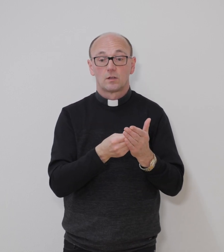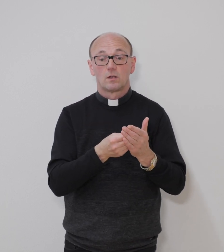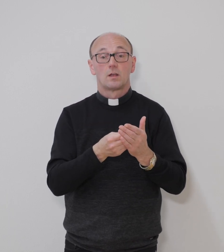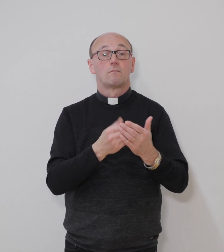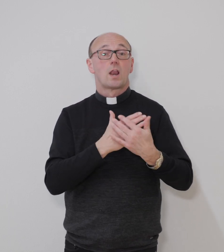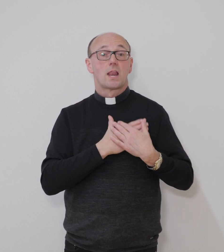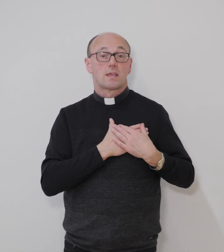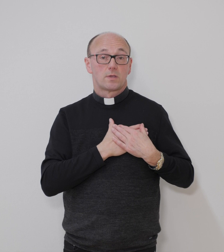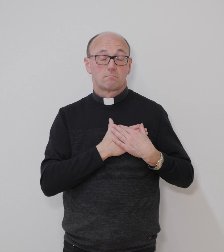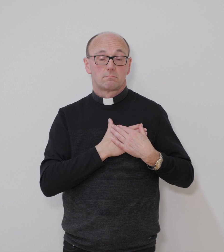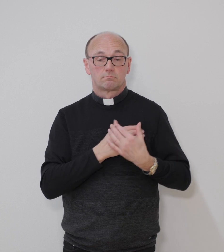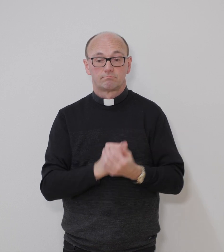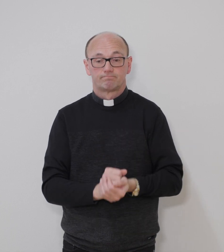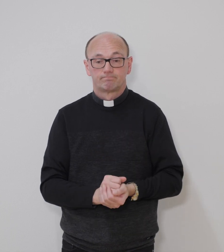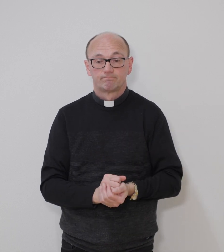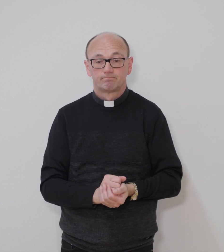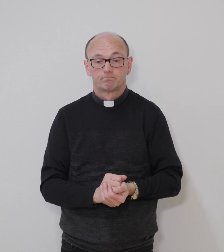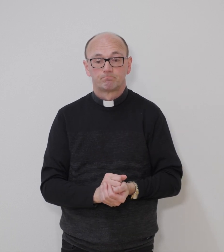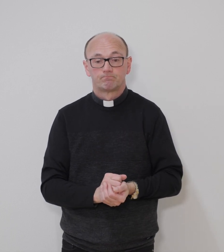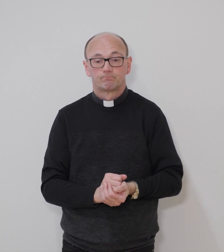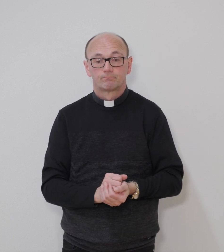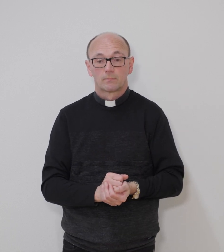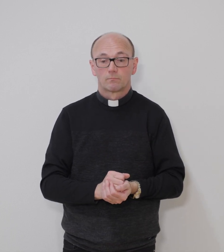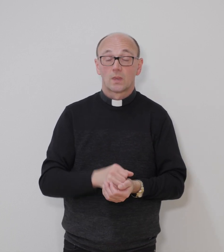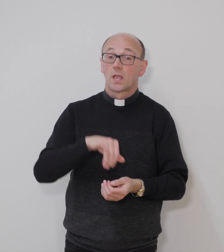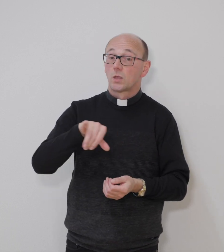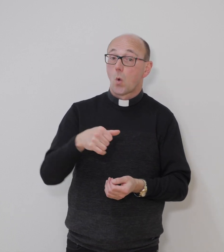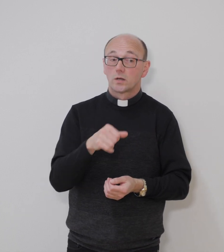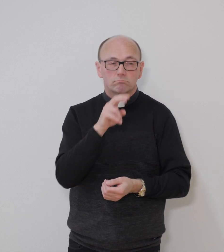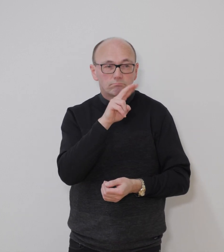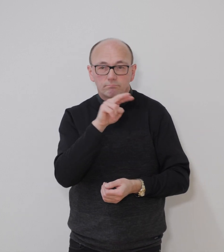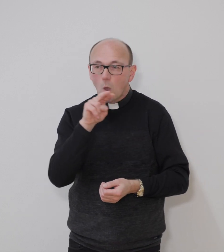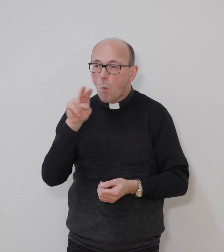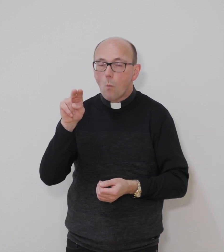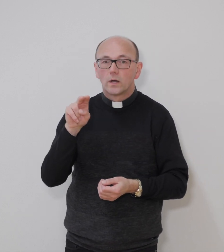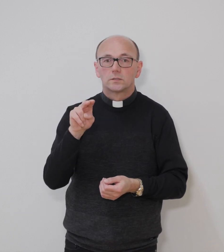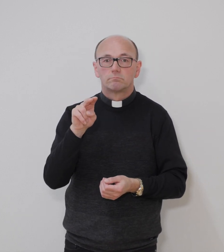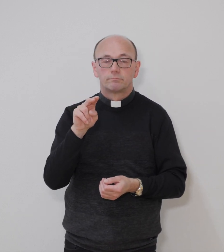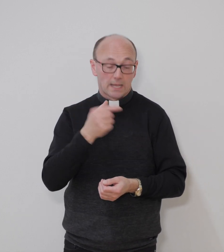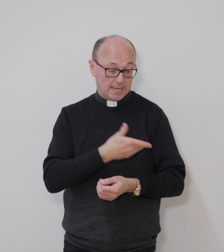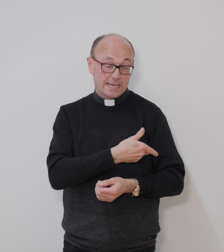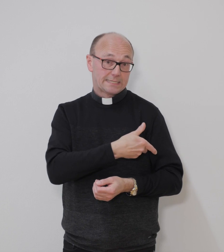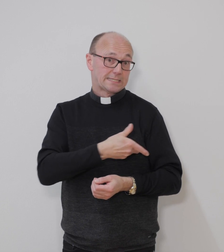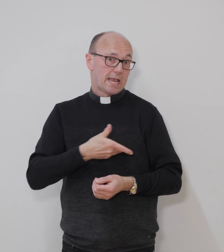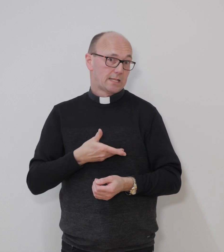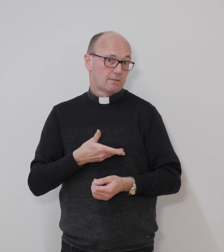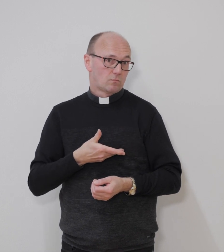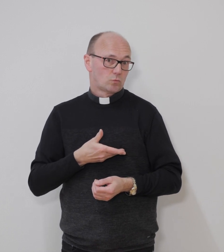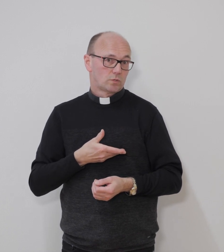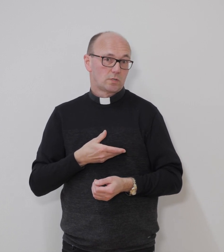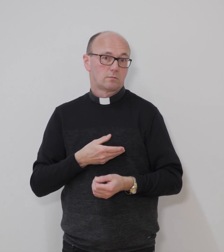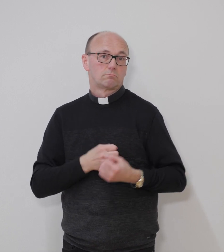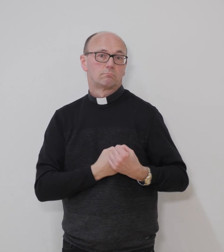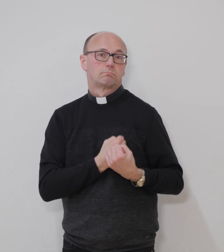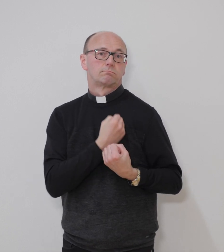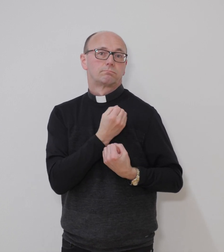der geöffneten Seitenwunde des Herrn strömen Blut und Wasser, Zeichen für die Sakramente der Kirche. Seine Liebe ist